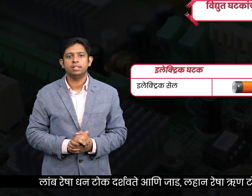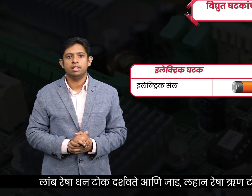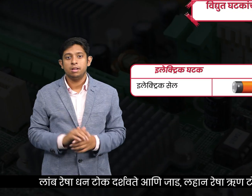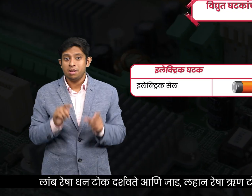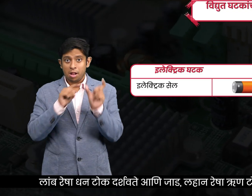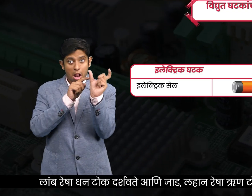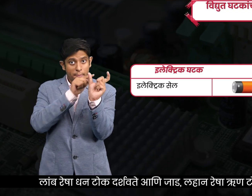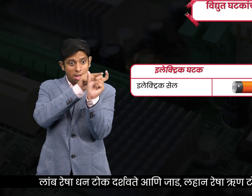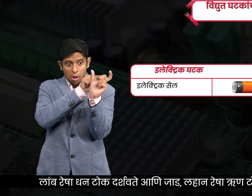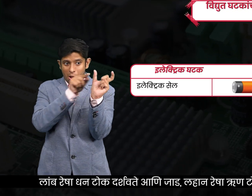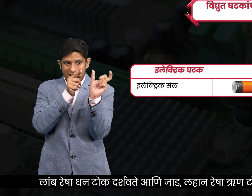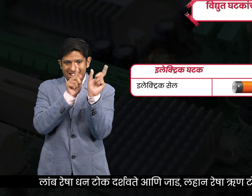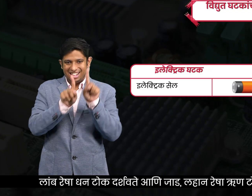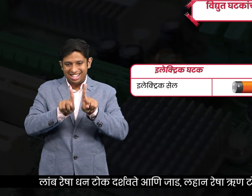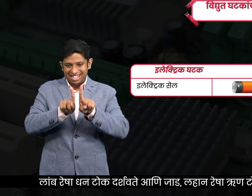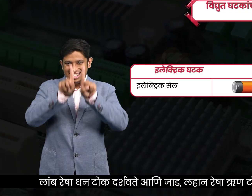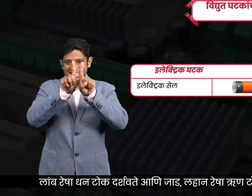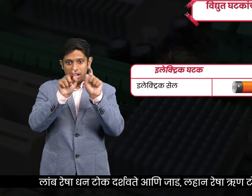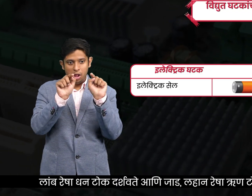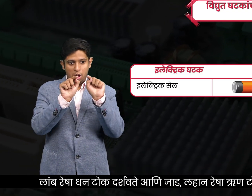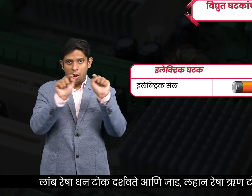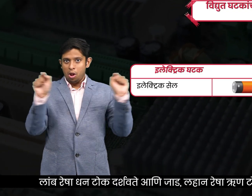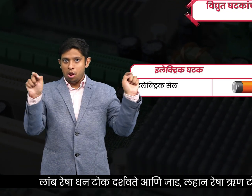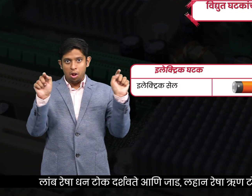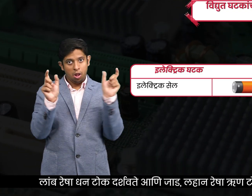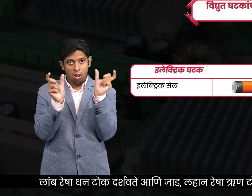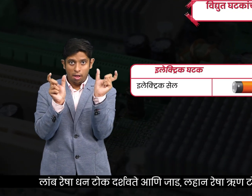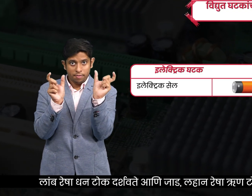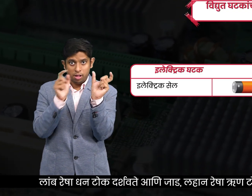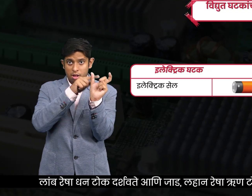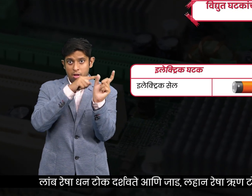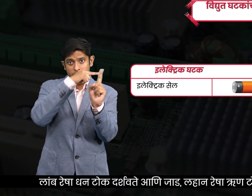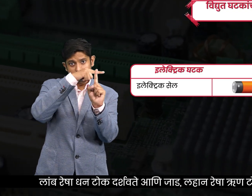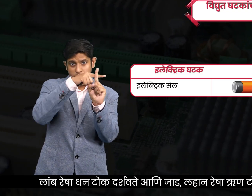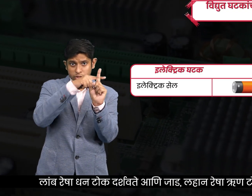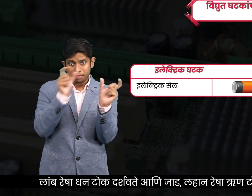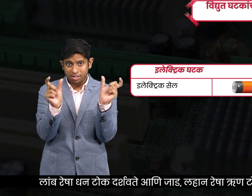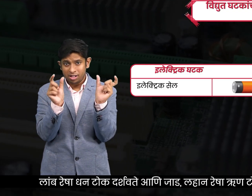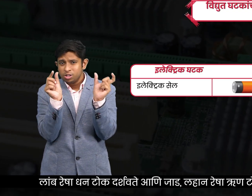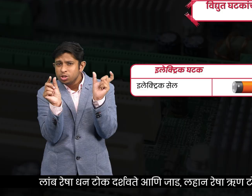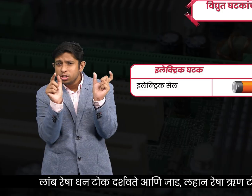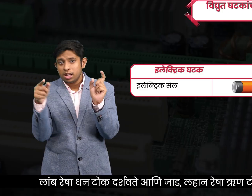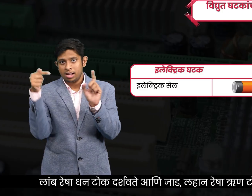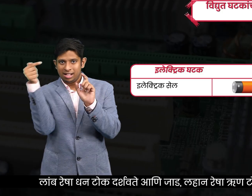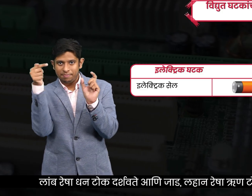लांब रेषा घन टोक दर्शविते आणि जाड लहान रेषा ऋण टोक दर्शविते.